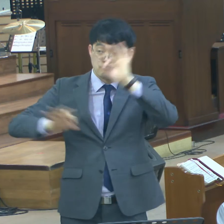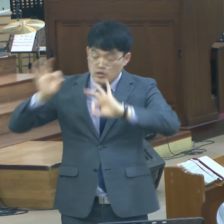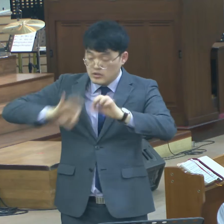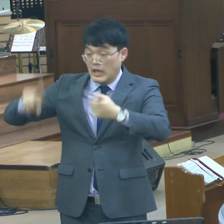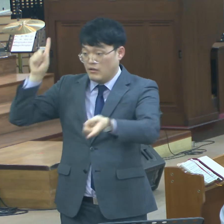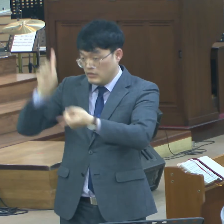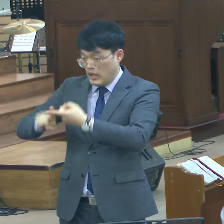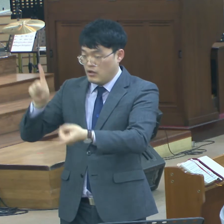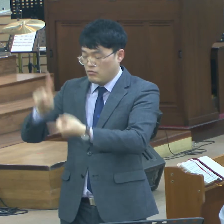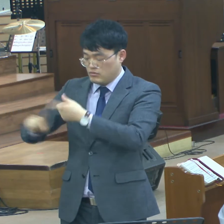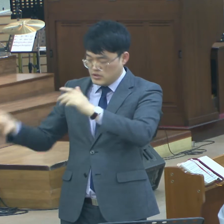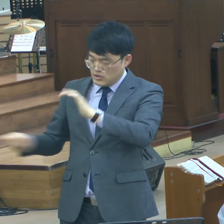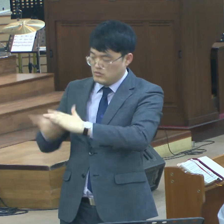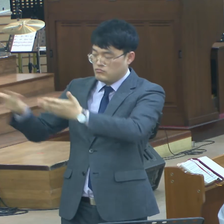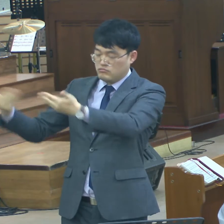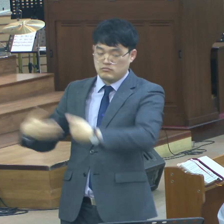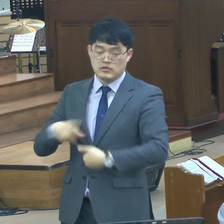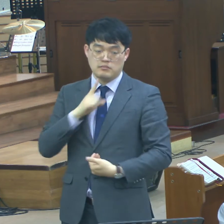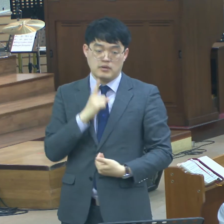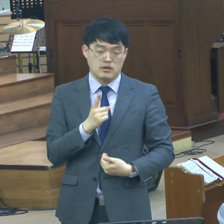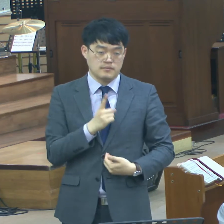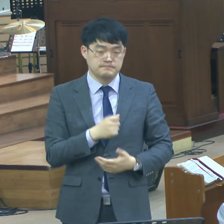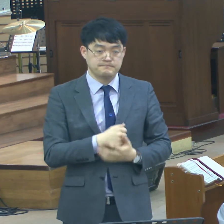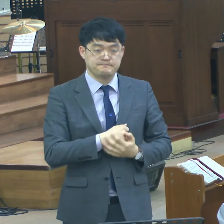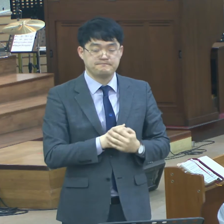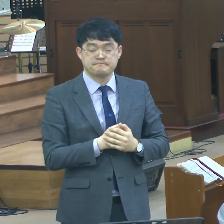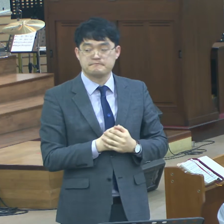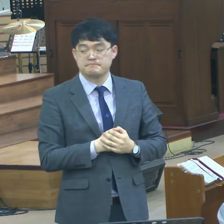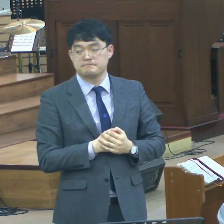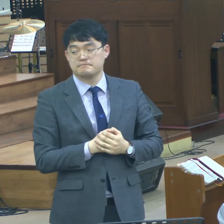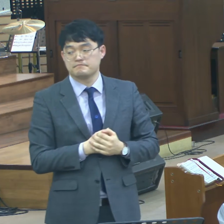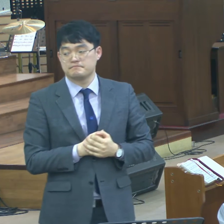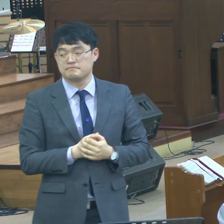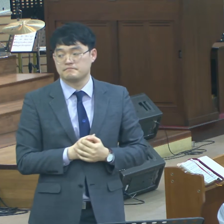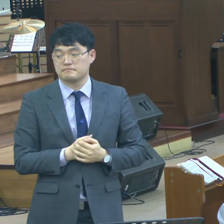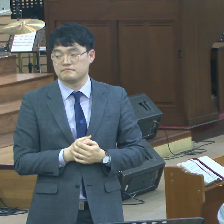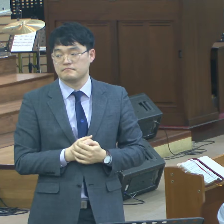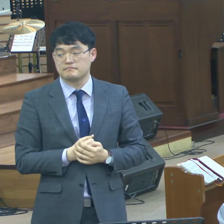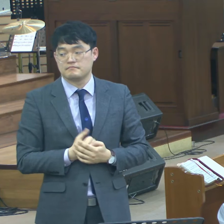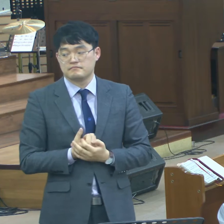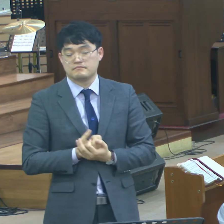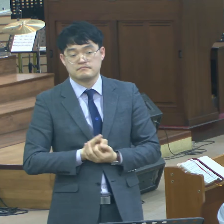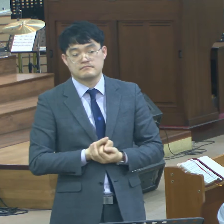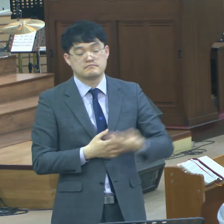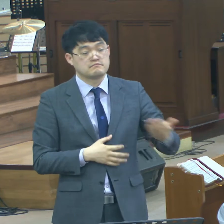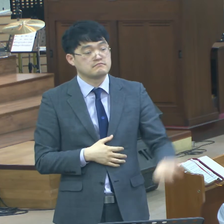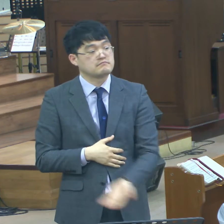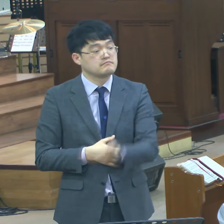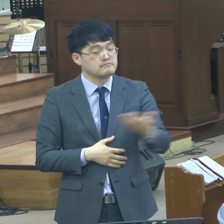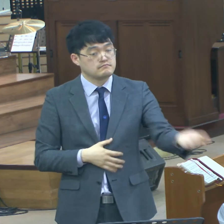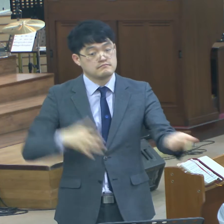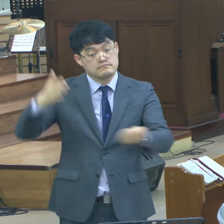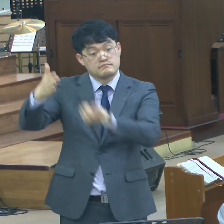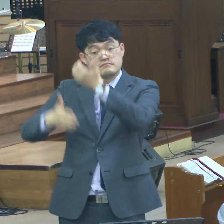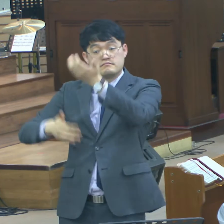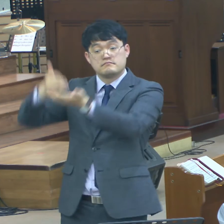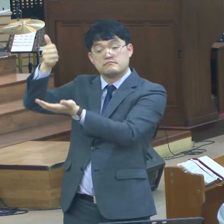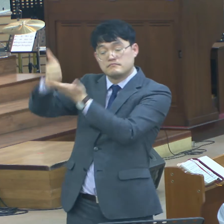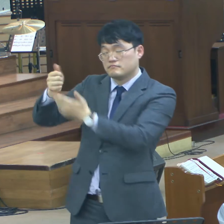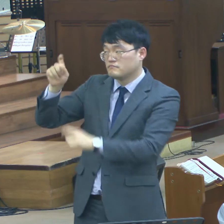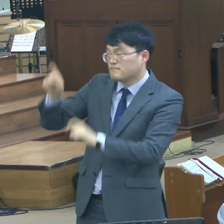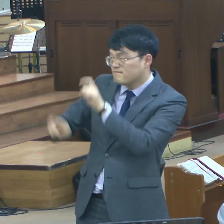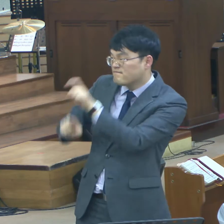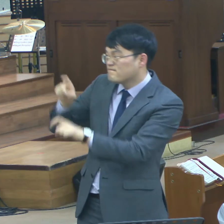된다. 라고 주님이 말씀하셨습니다. 여러분, 하나님 앞에 나아갈 때